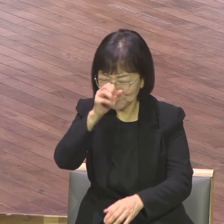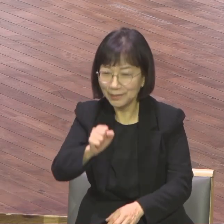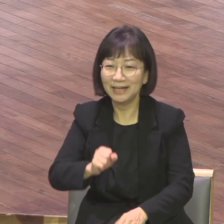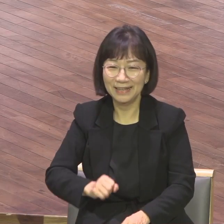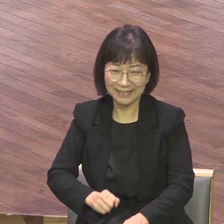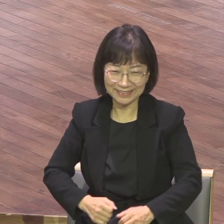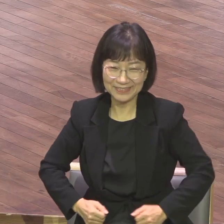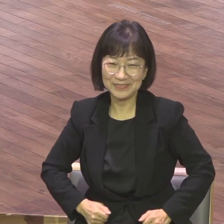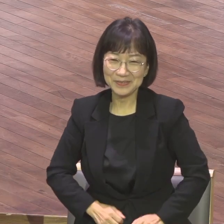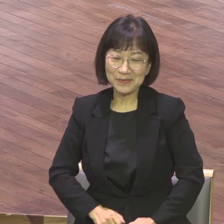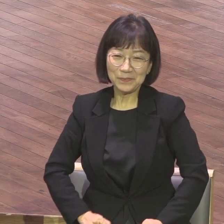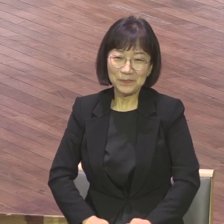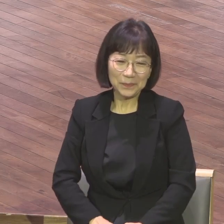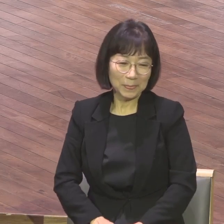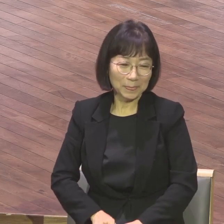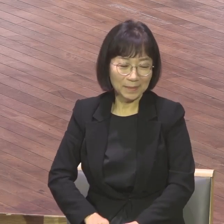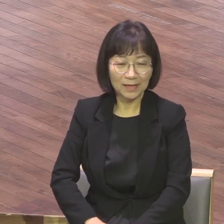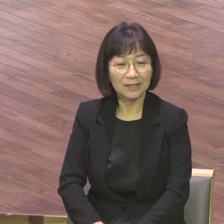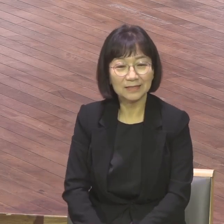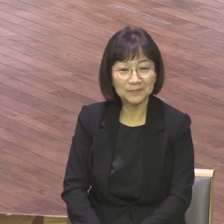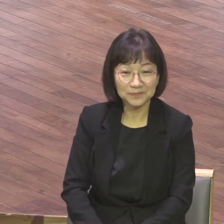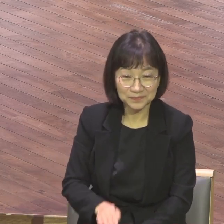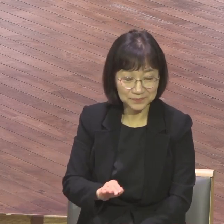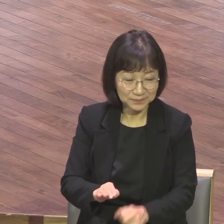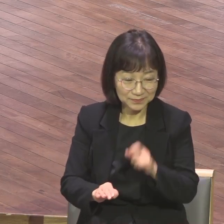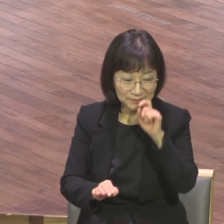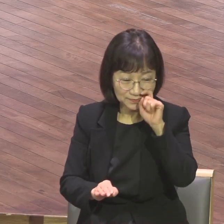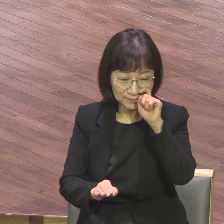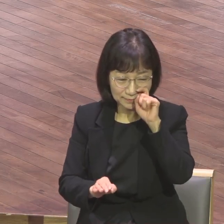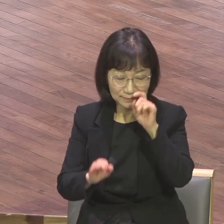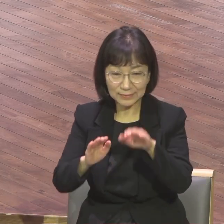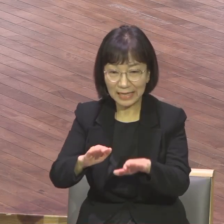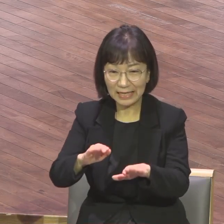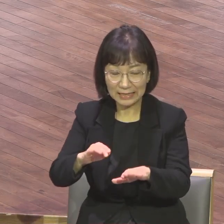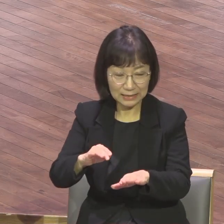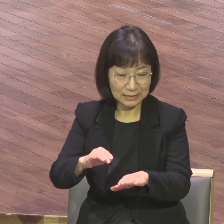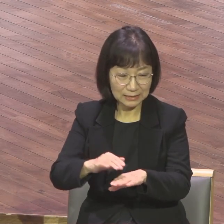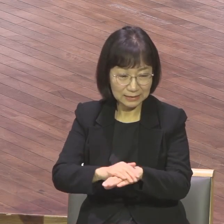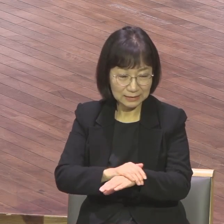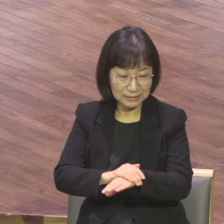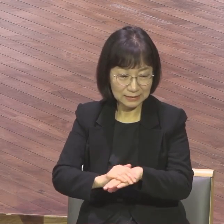막 간단하게 같은 민족이요 같은 나라인데 북한은